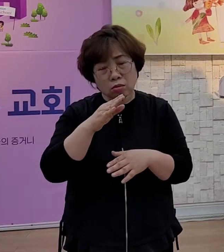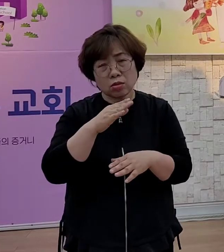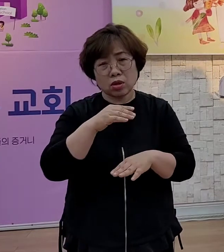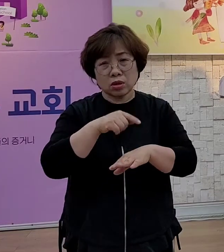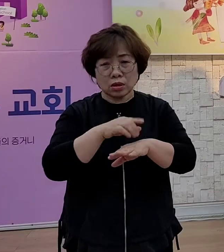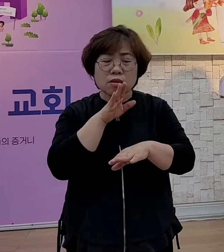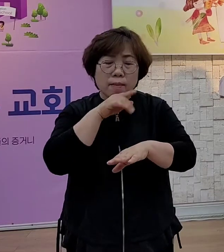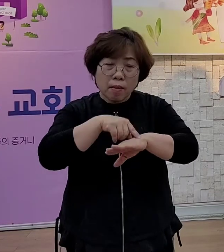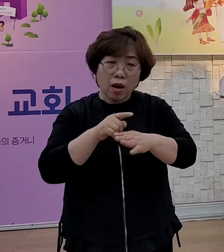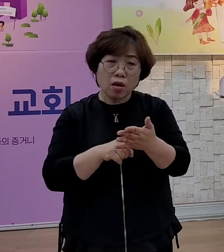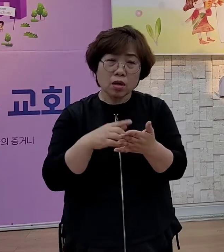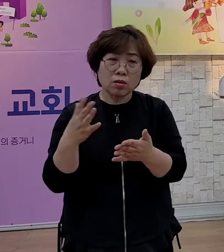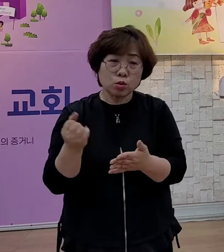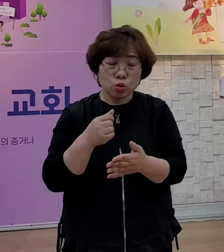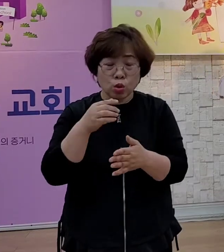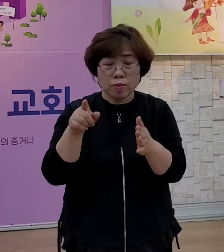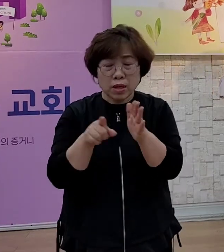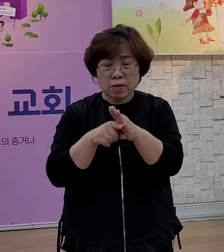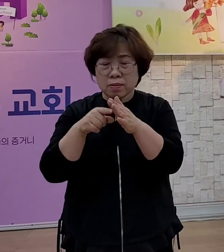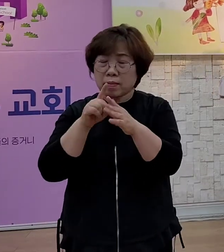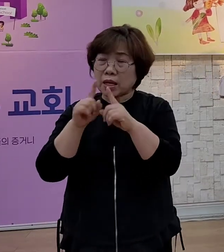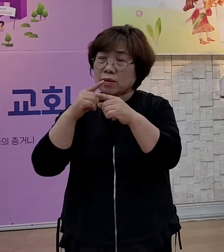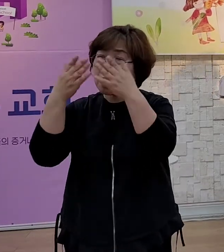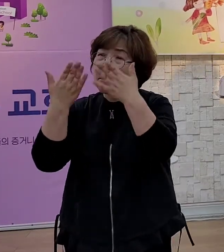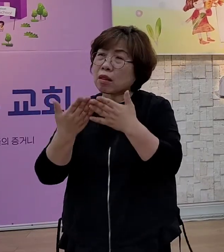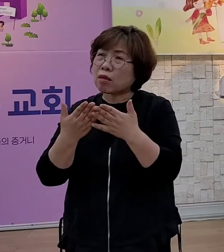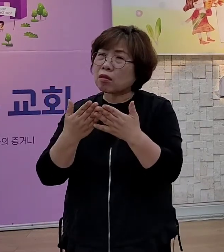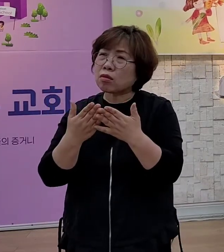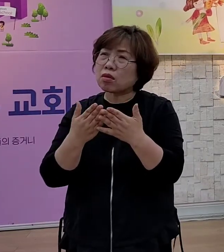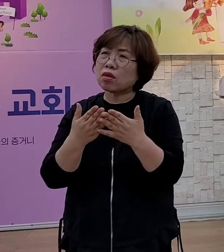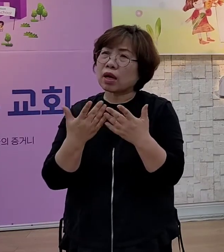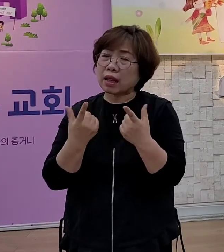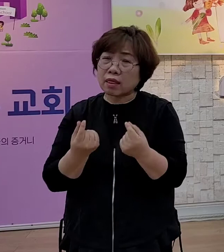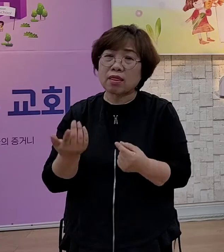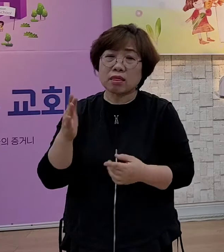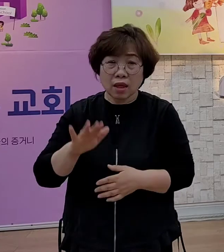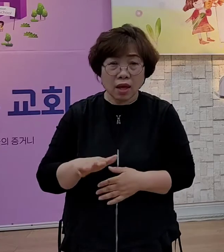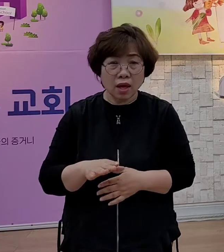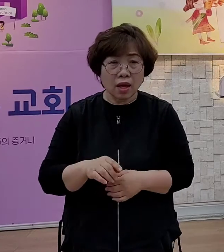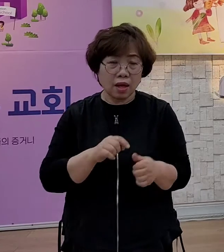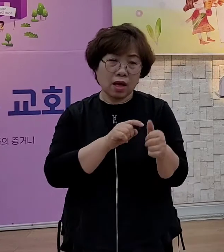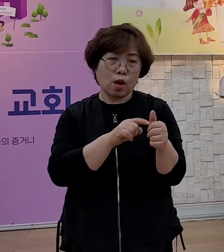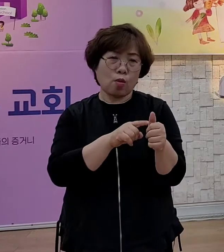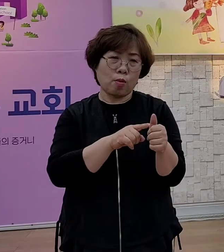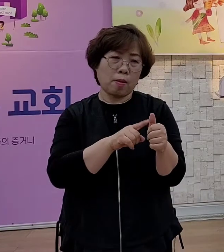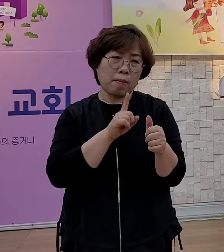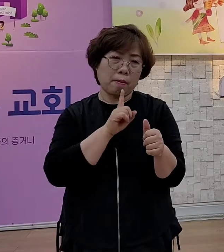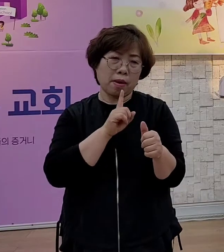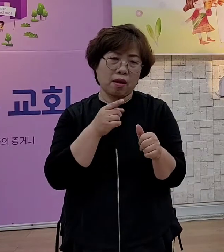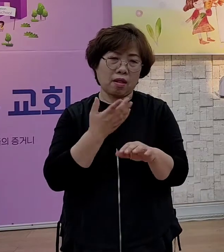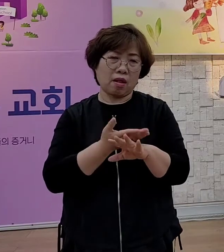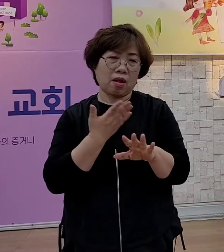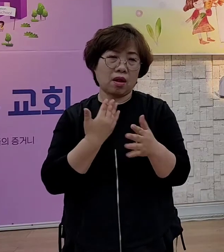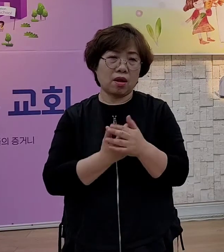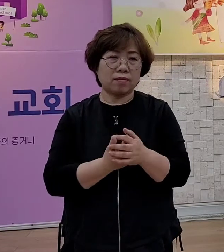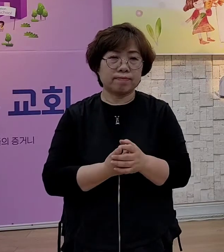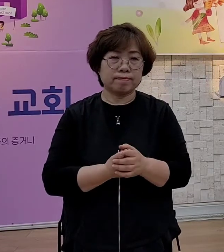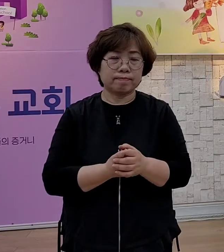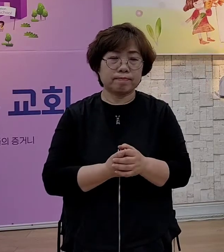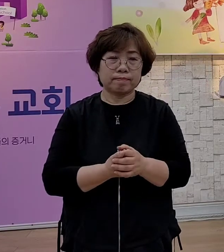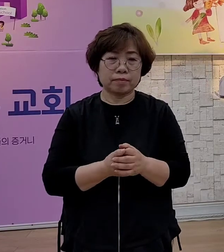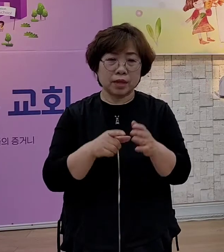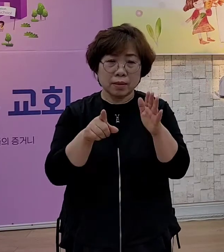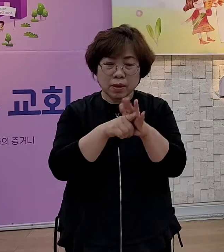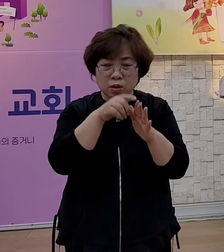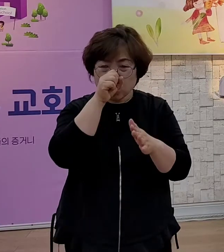아니겠습니까? 그런데 야고보는 우리가 알고 있는 이런 일반적인 개념을 뛰어넘습니다. 그냥 믿음 좋으면 말씀을 당연히